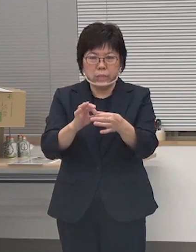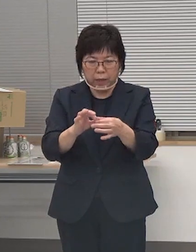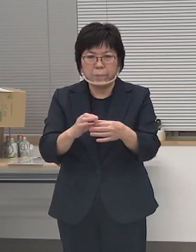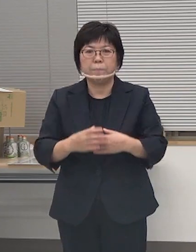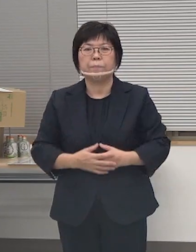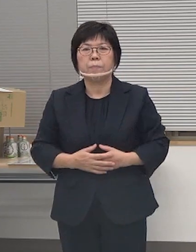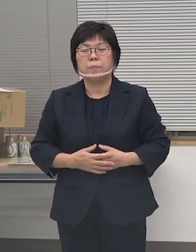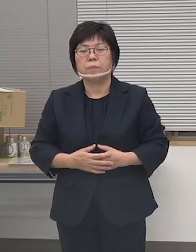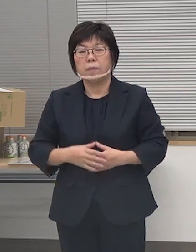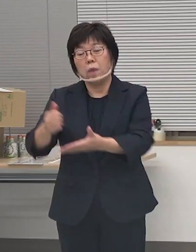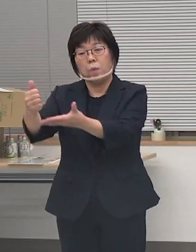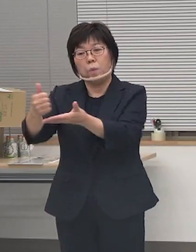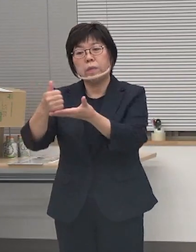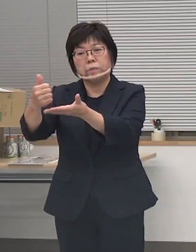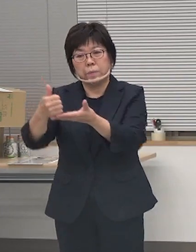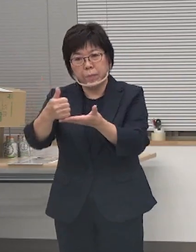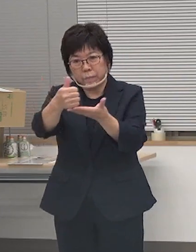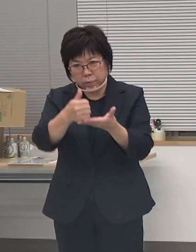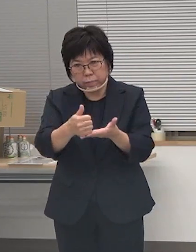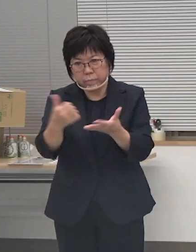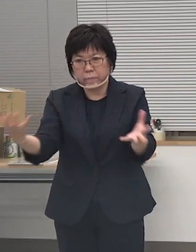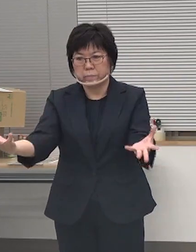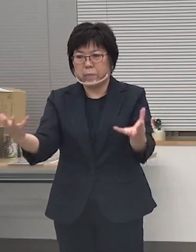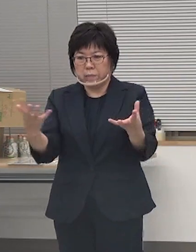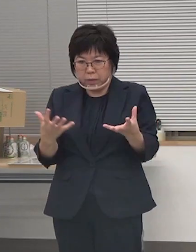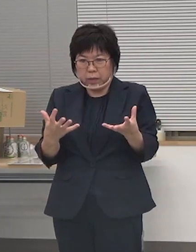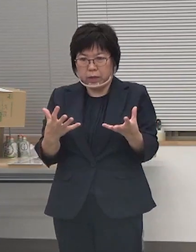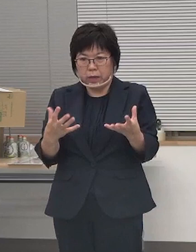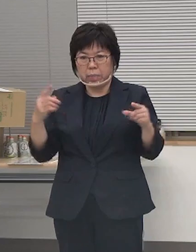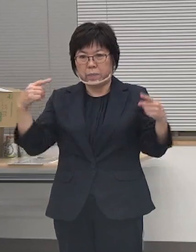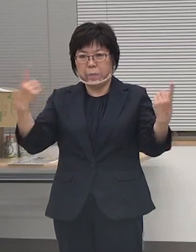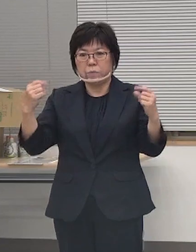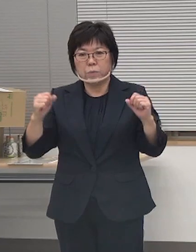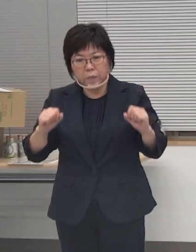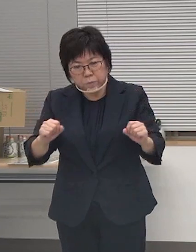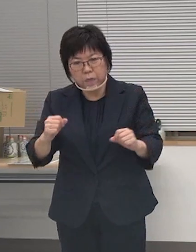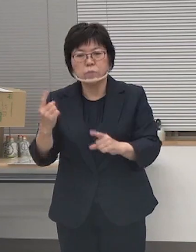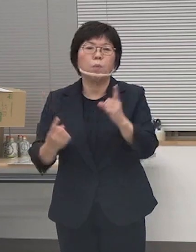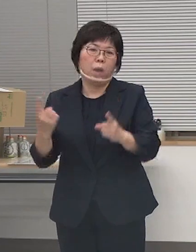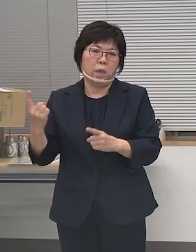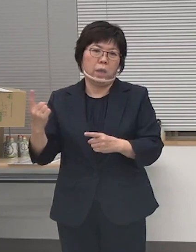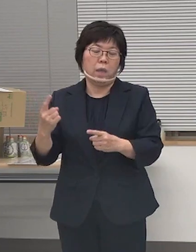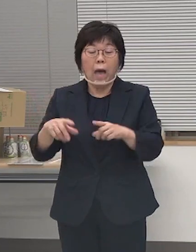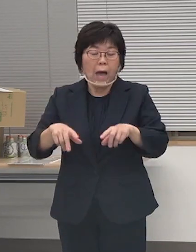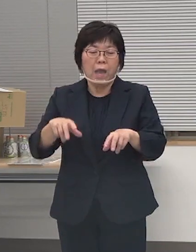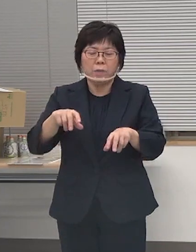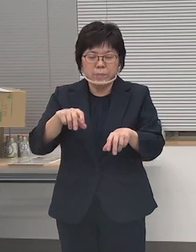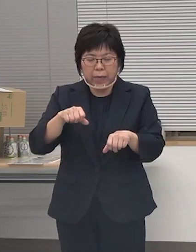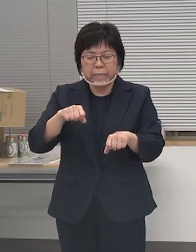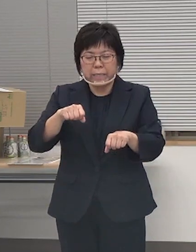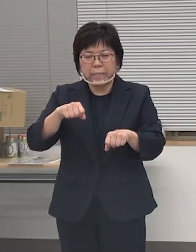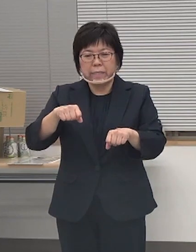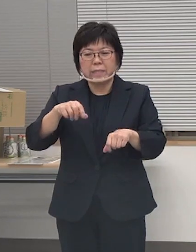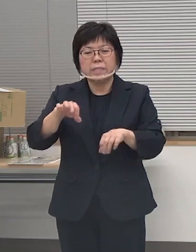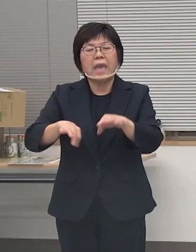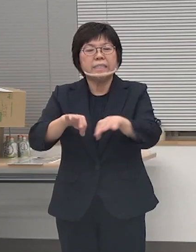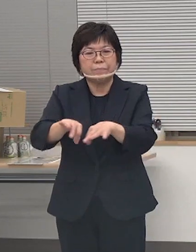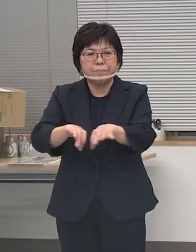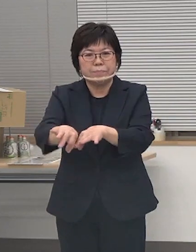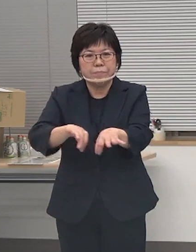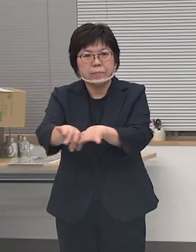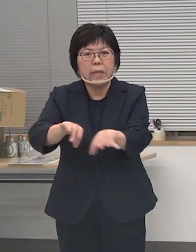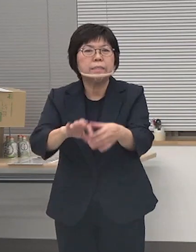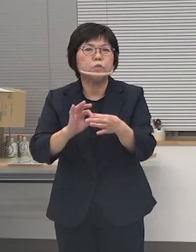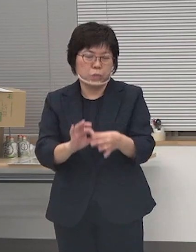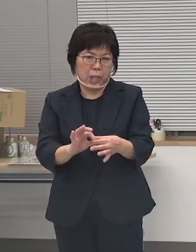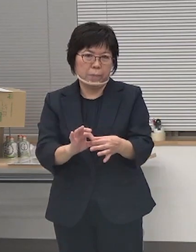開についてという話が諮問させていただいたところ、これは競輪の責任者からもご説明いただきましたけれ